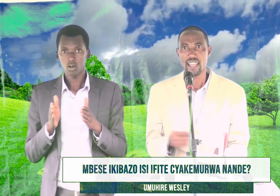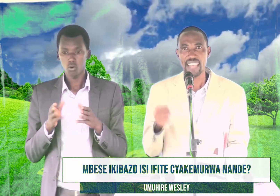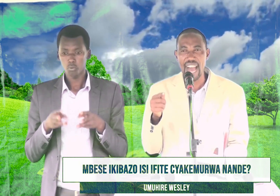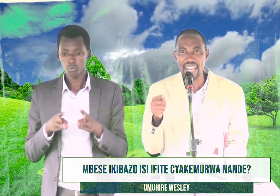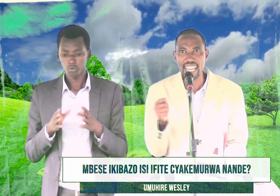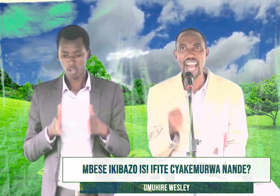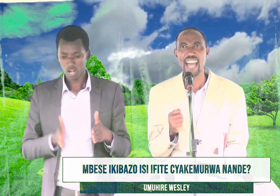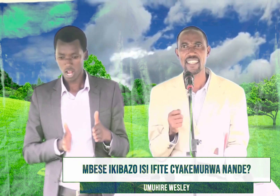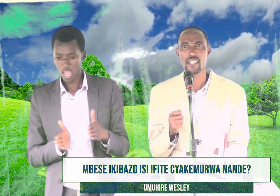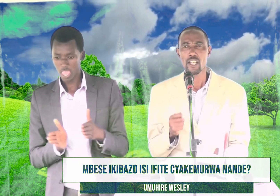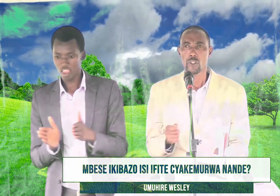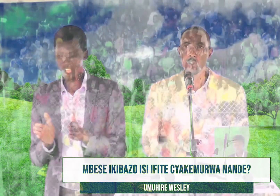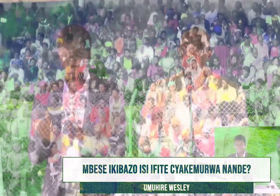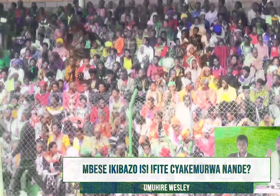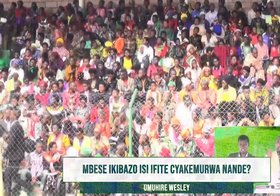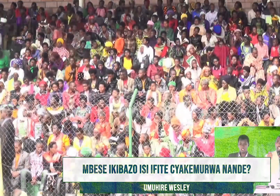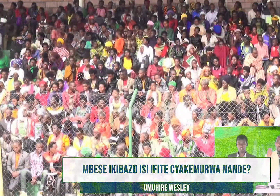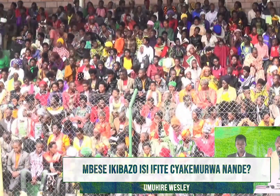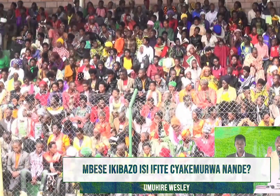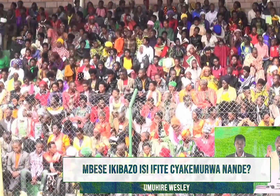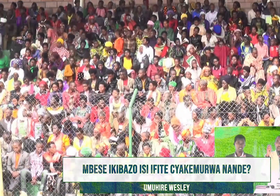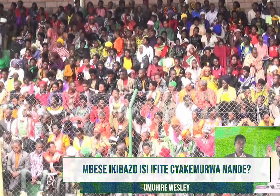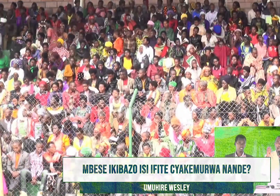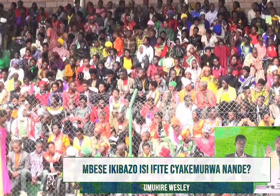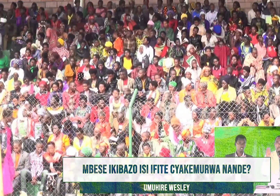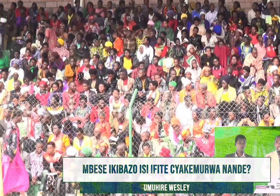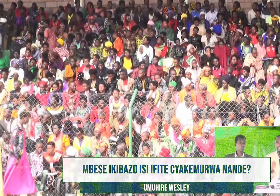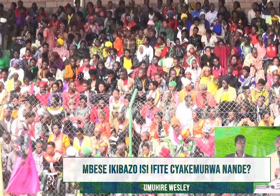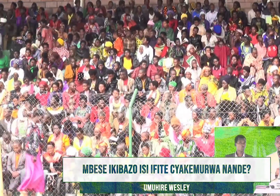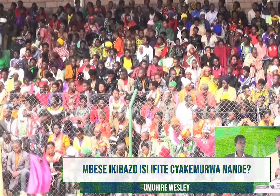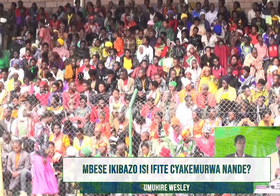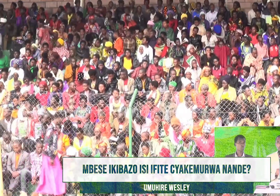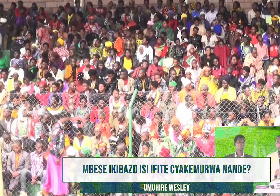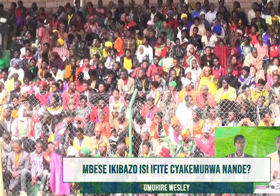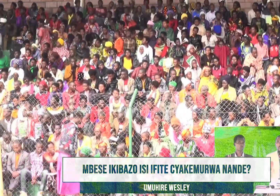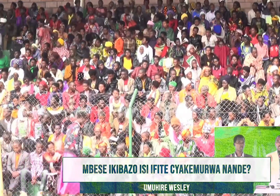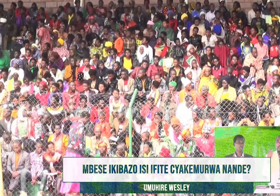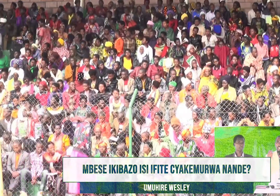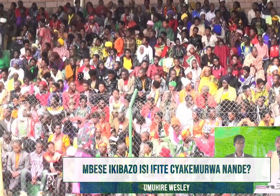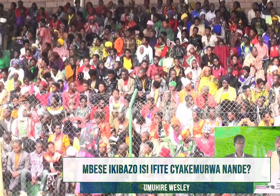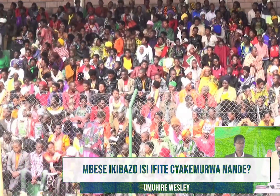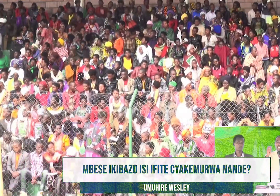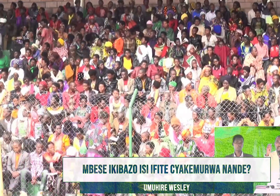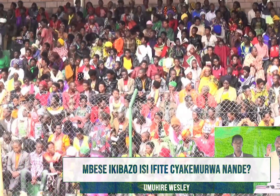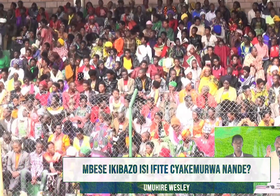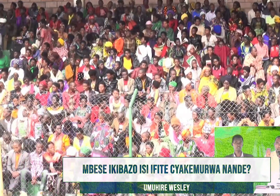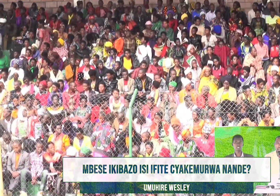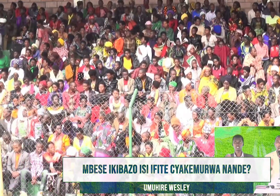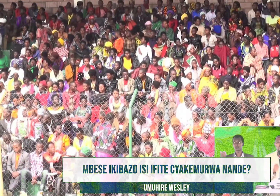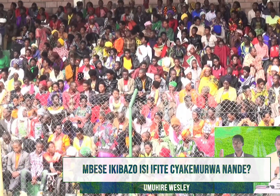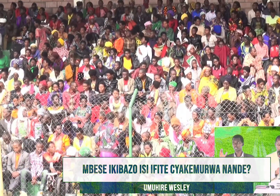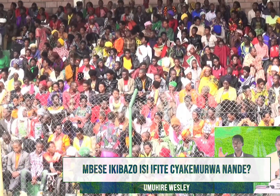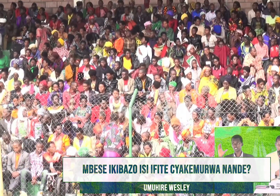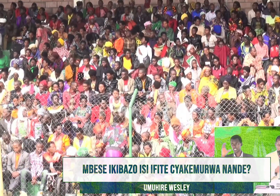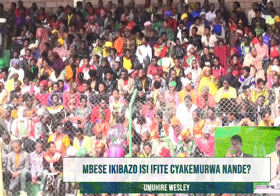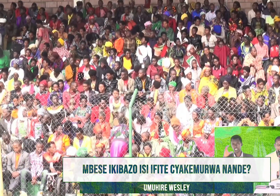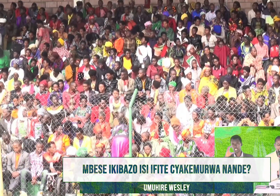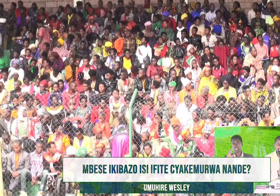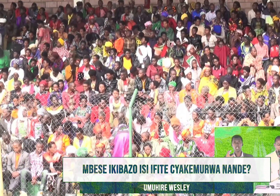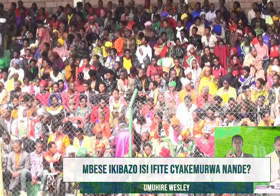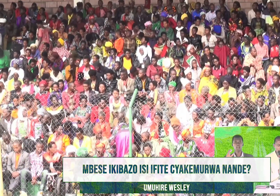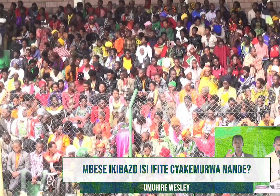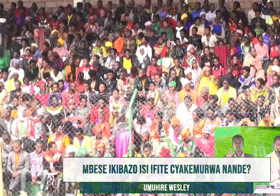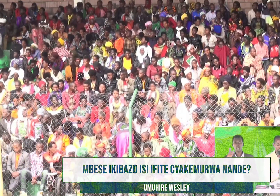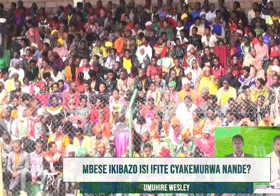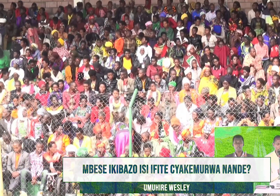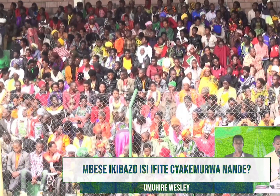mutima. Nakahe? Nuko Imana imushakira abazamubeshyera, nuko Imana imushakira abazamwambura.